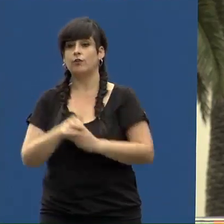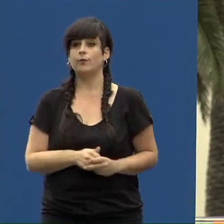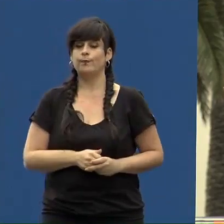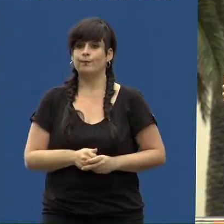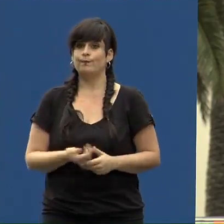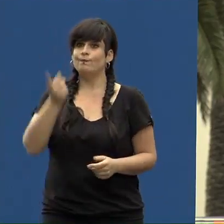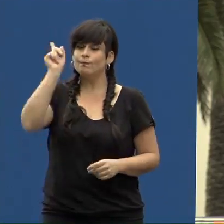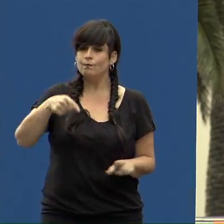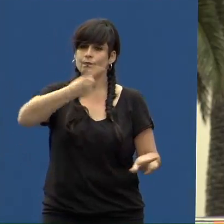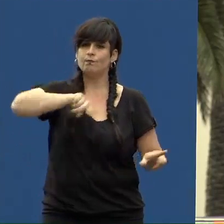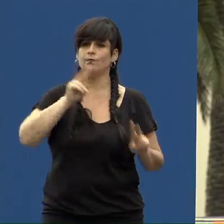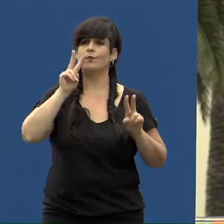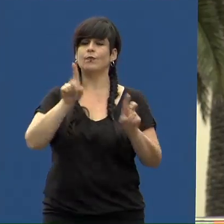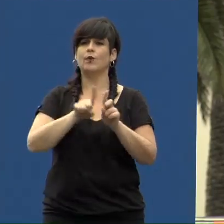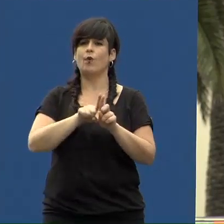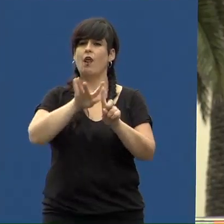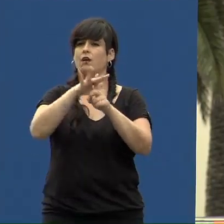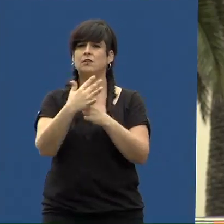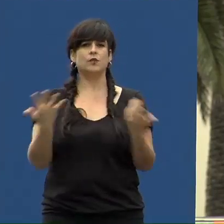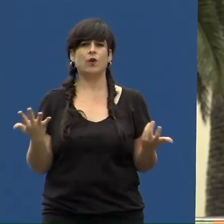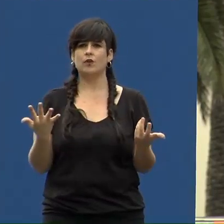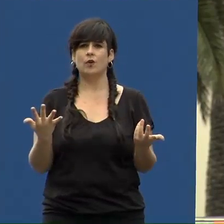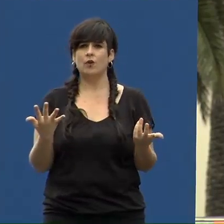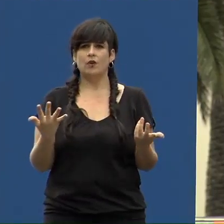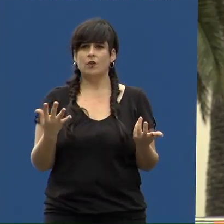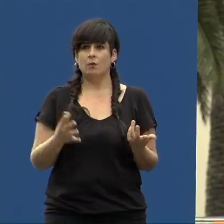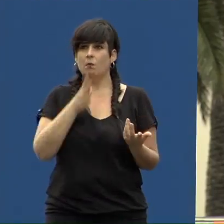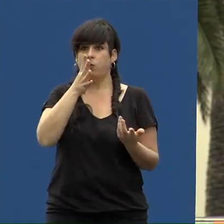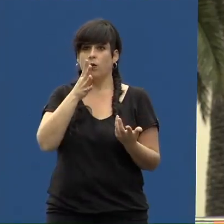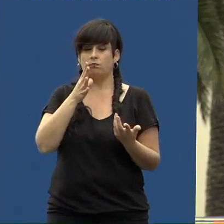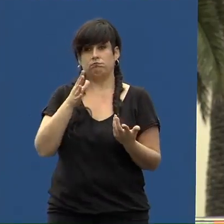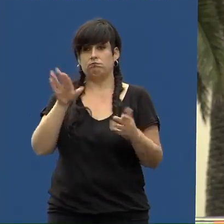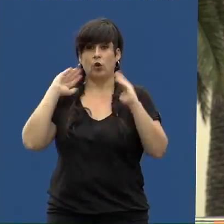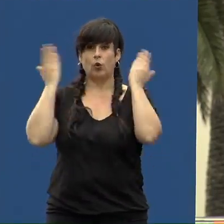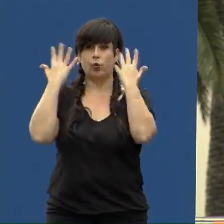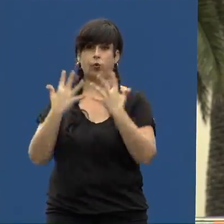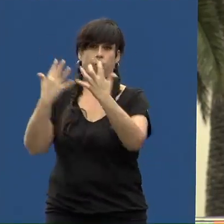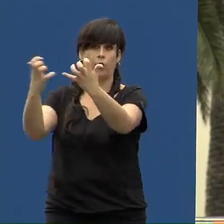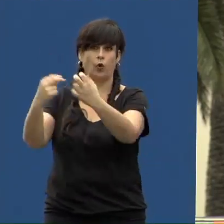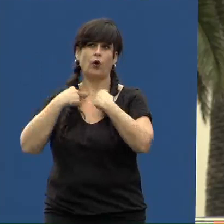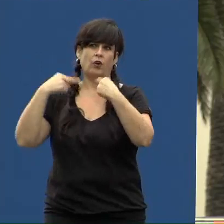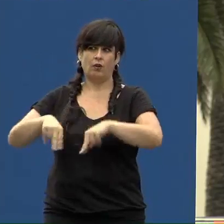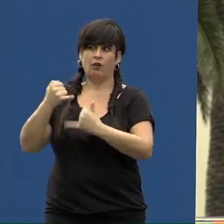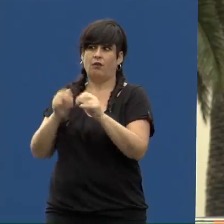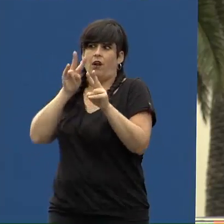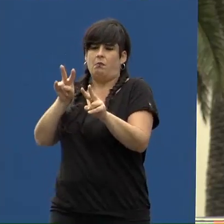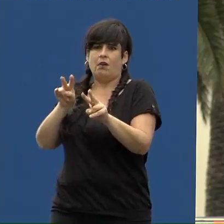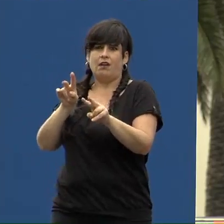una escena de esperpento, de bloqueo en el Congreso de los Diputados que hace que la cosa se